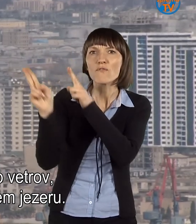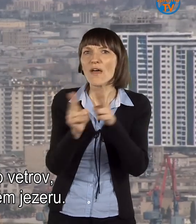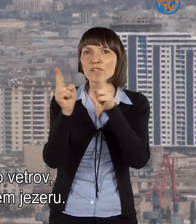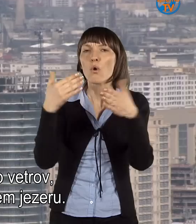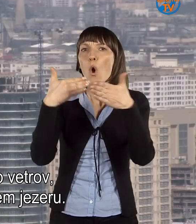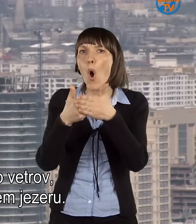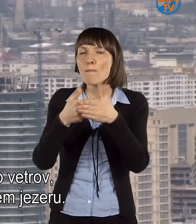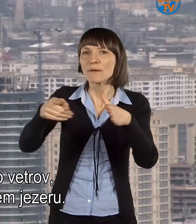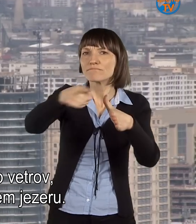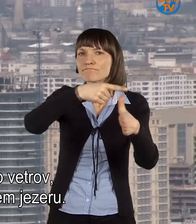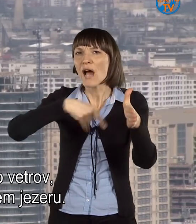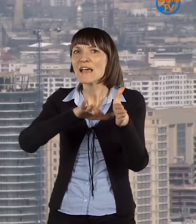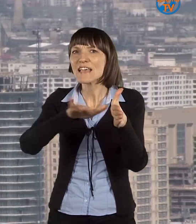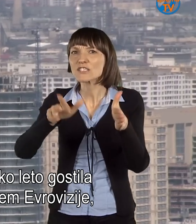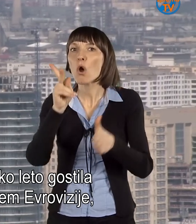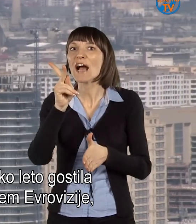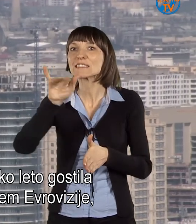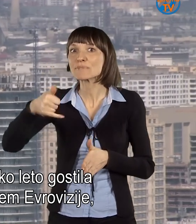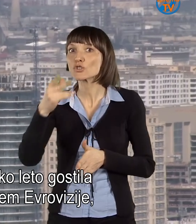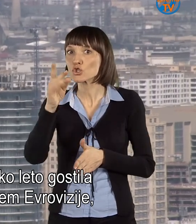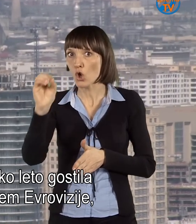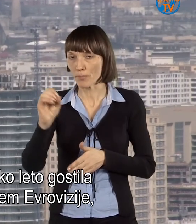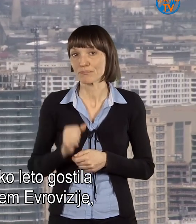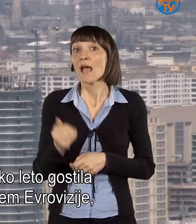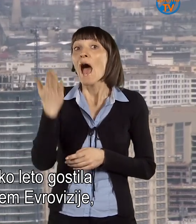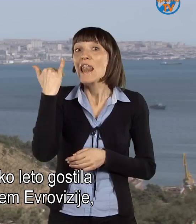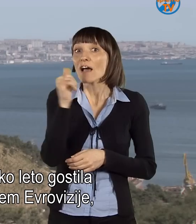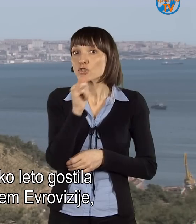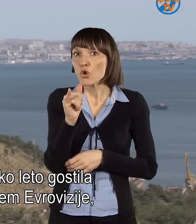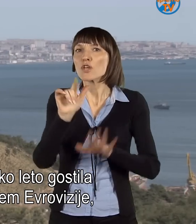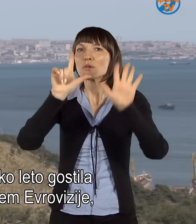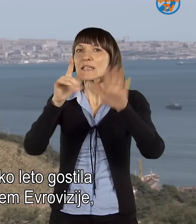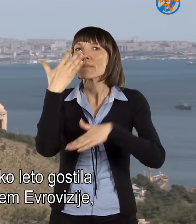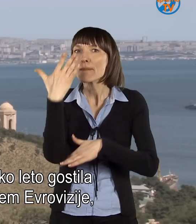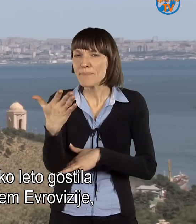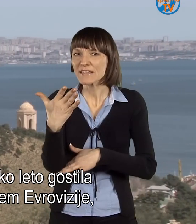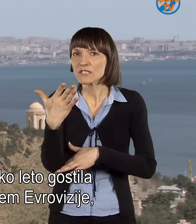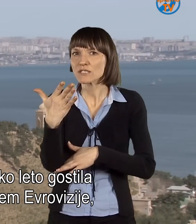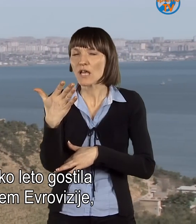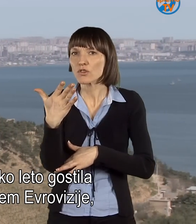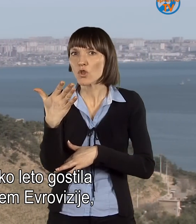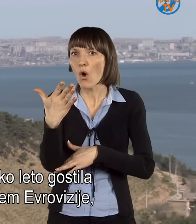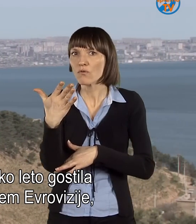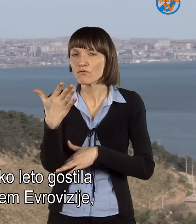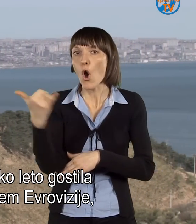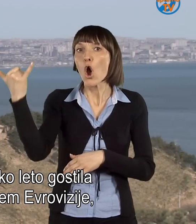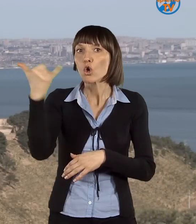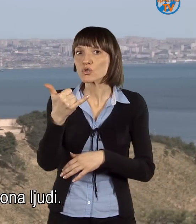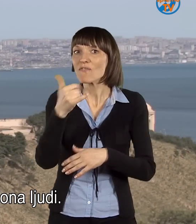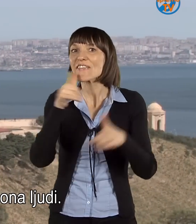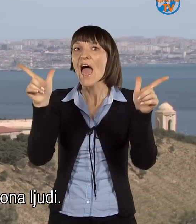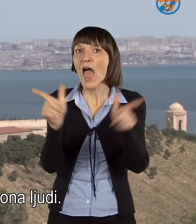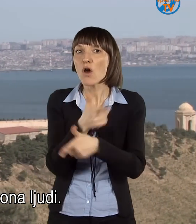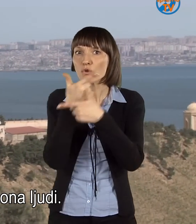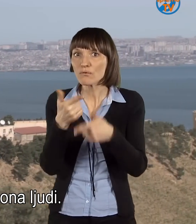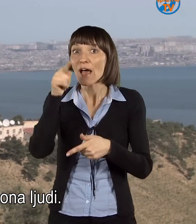Kaspijskem jezeru. V prestolnici, ki je lansko leto gostila 57. tekmovanje za pesem Evrovizije,